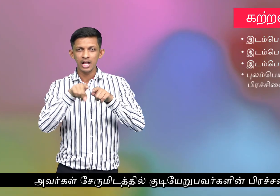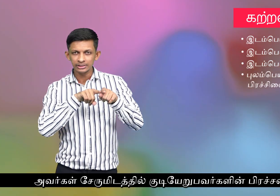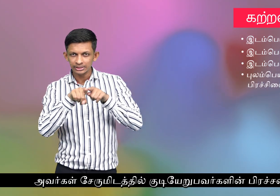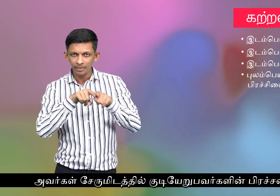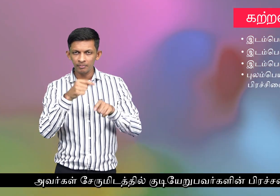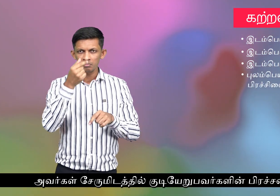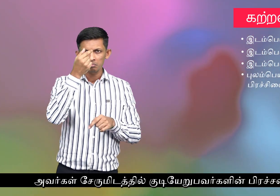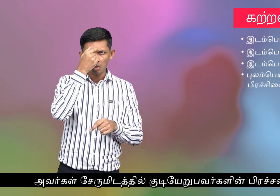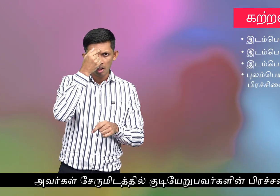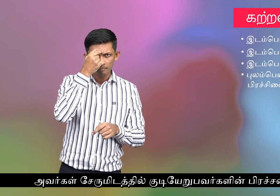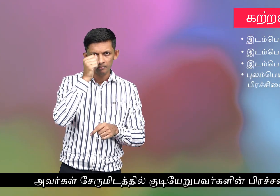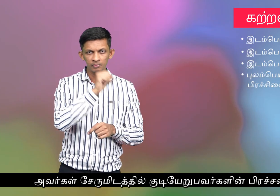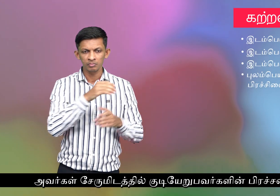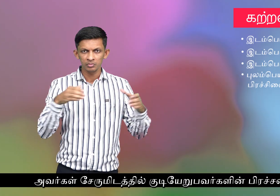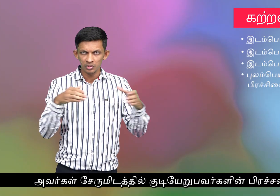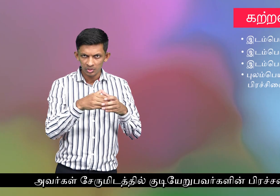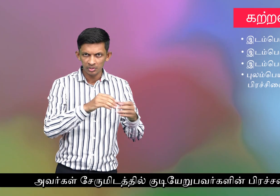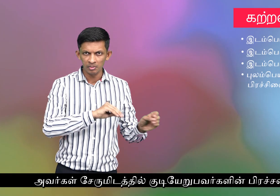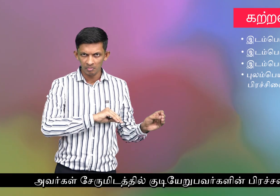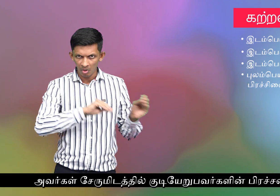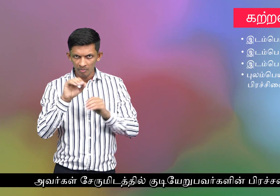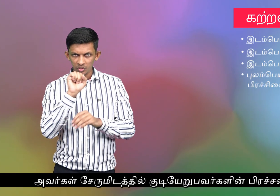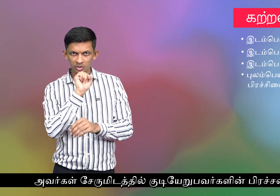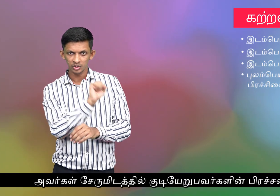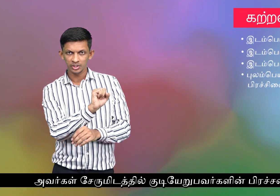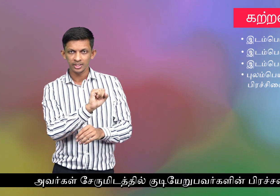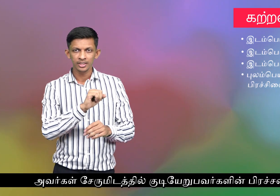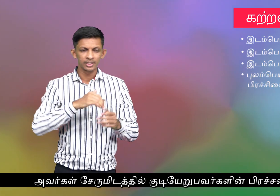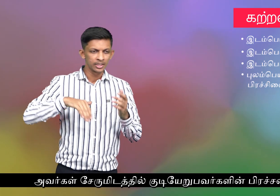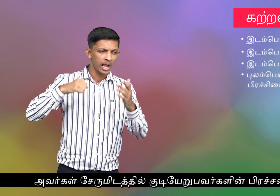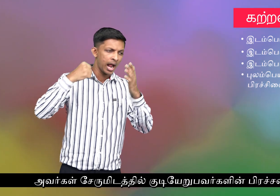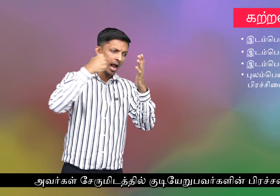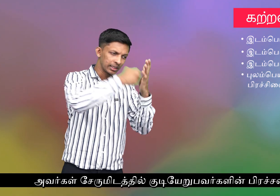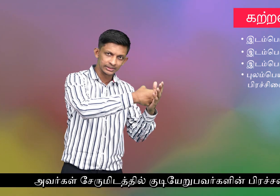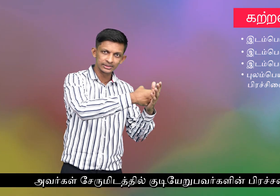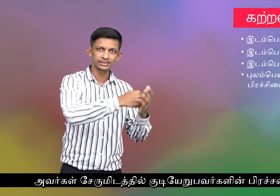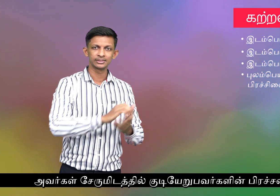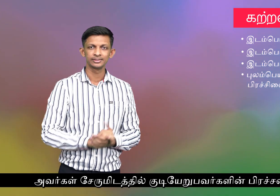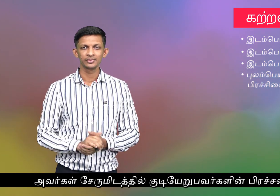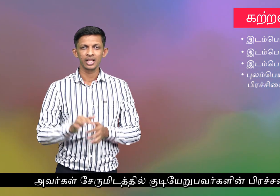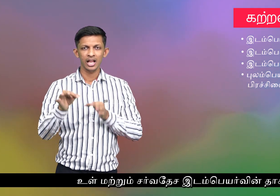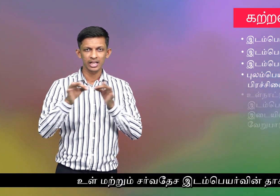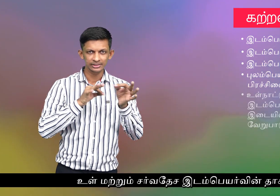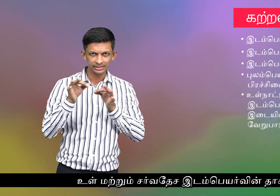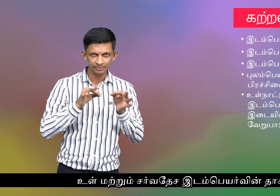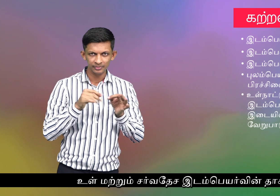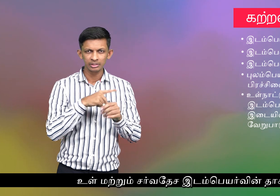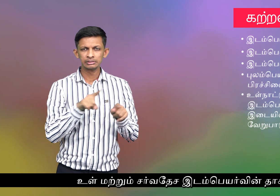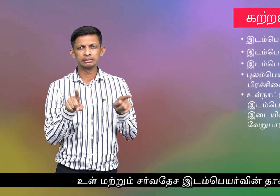அவர்கள் சேரும் இடத்தில் குடியேறுபவர்களின் பிரச்சினைகளை விளக்கவும், உள் மற்றும்